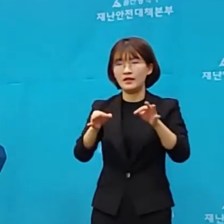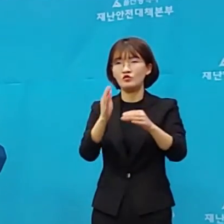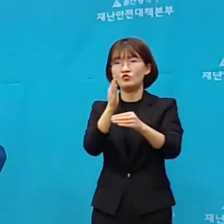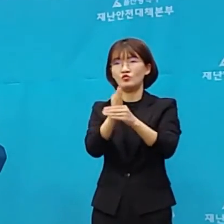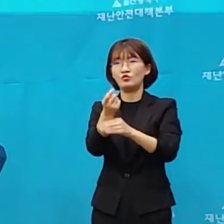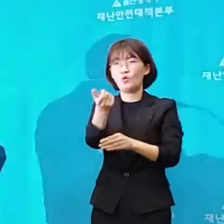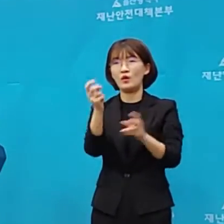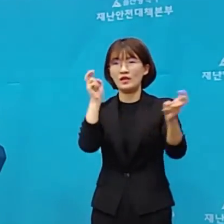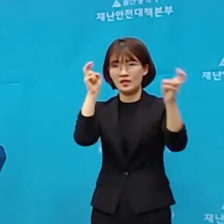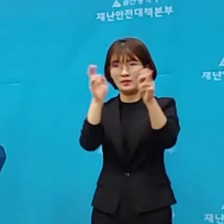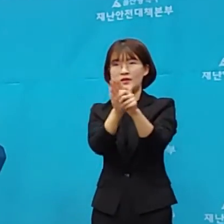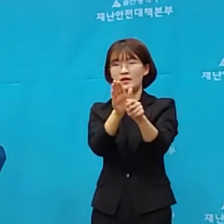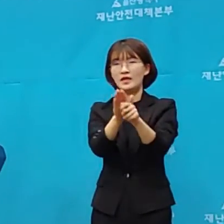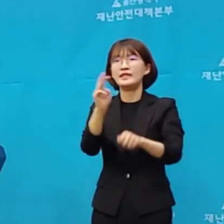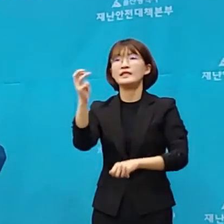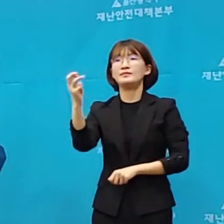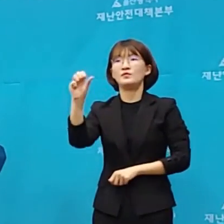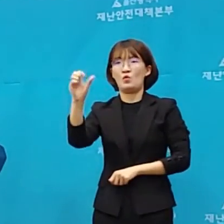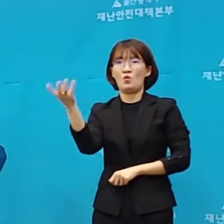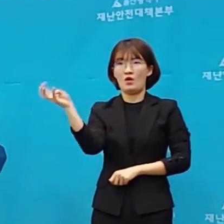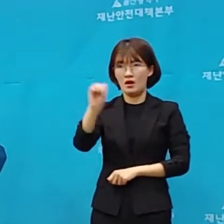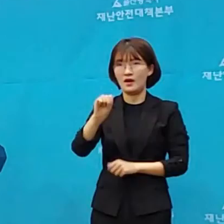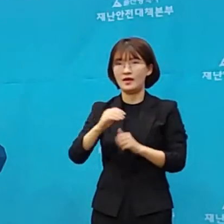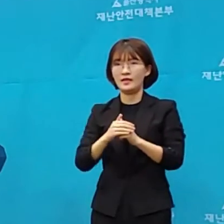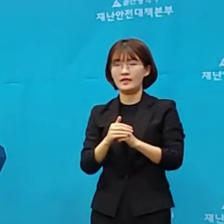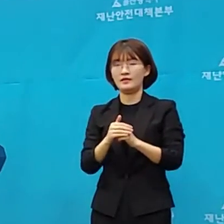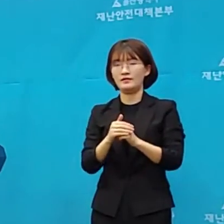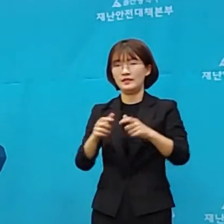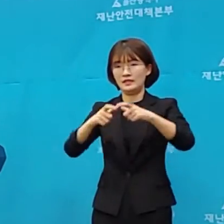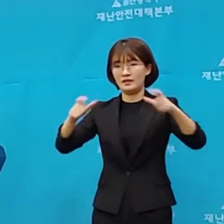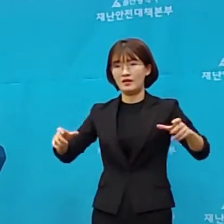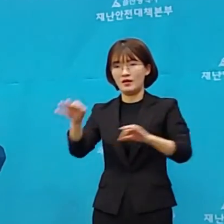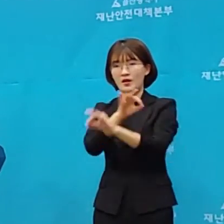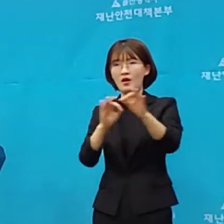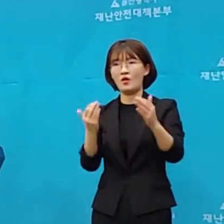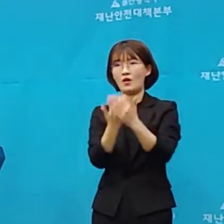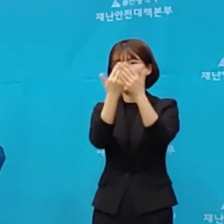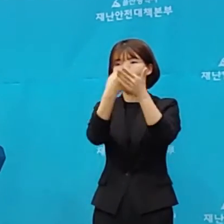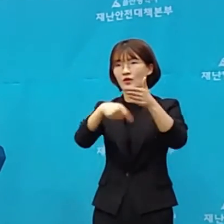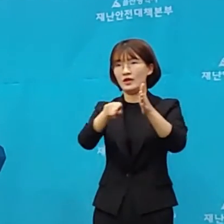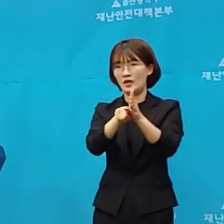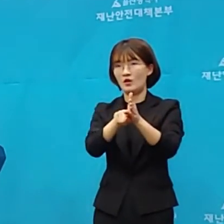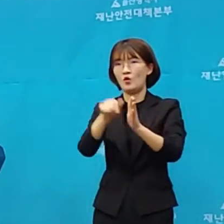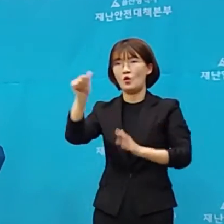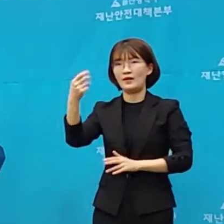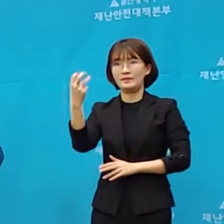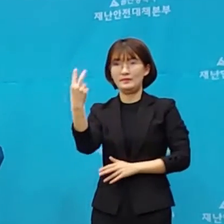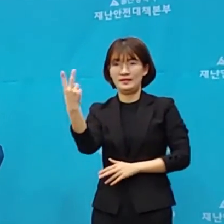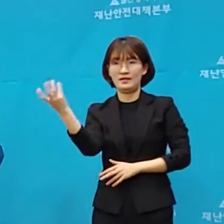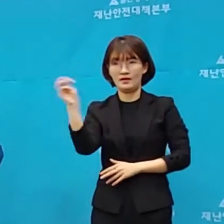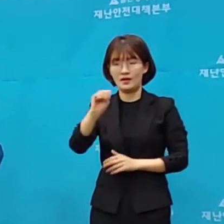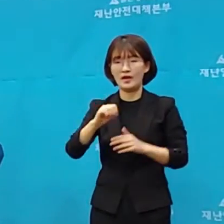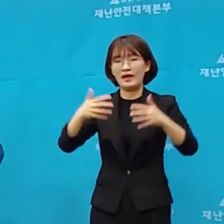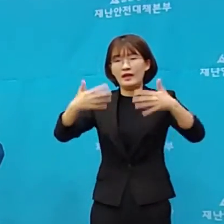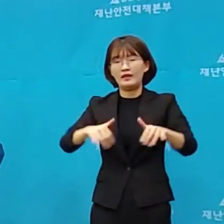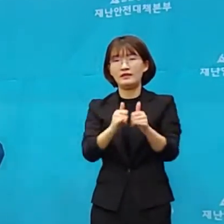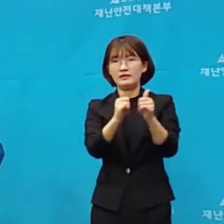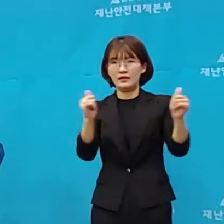중소기업 지원에 35억 원, 지역경기 활성화에 532억 원,